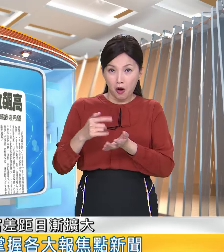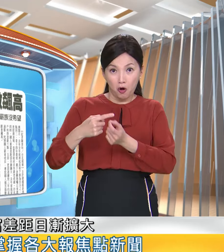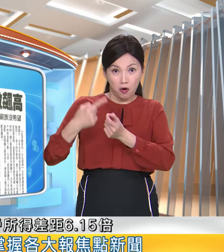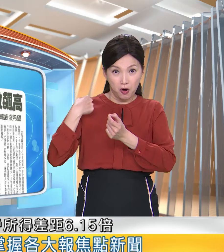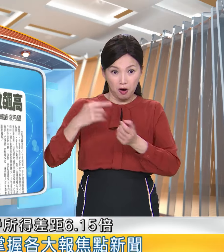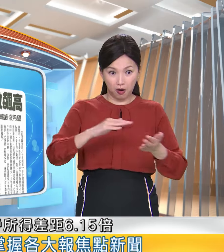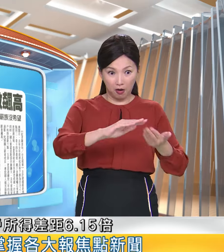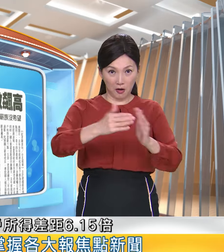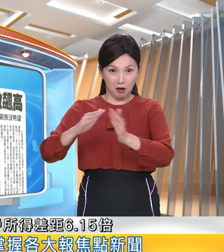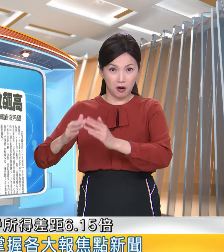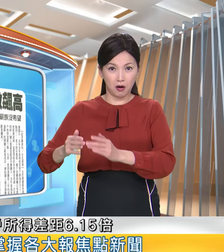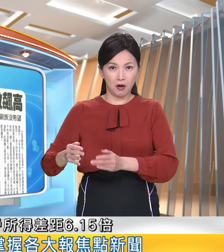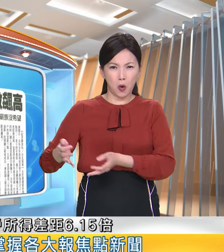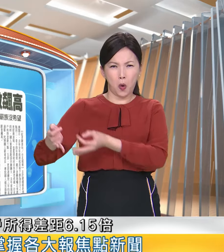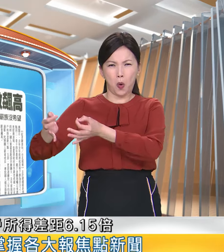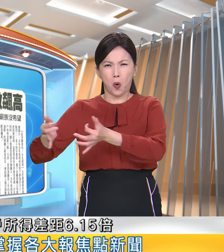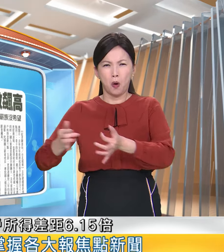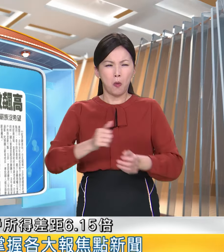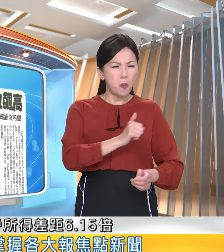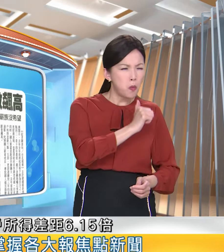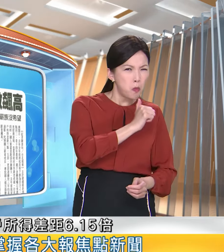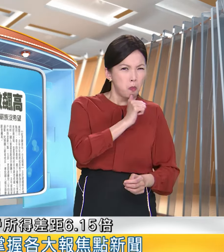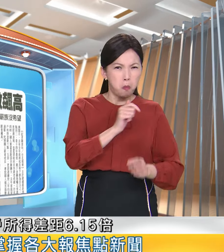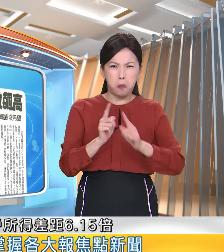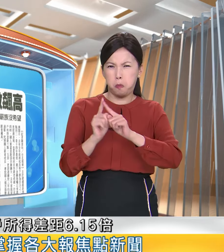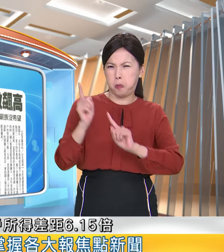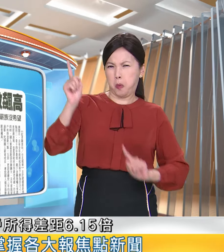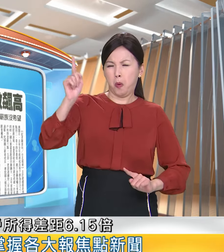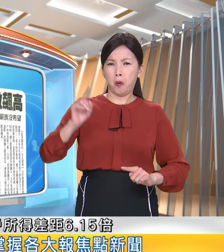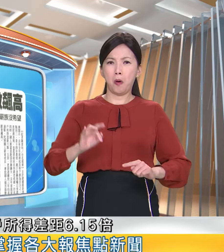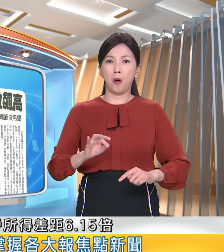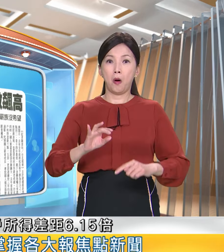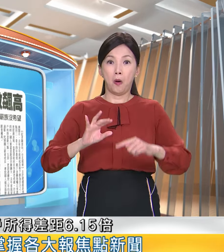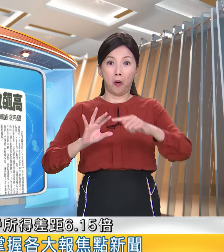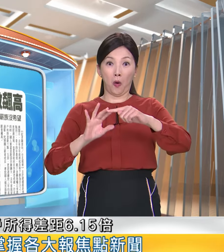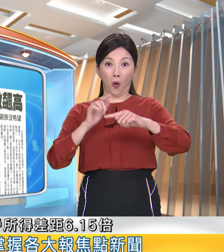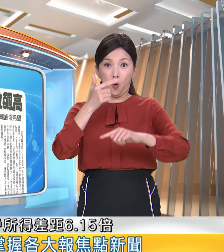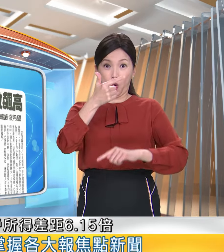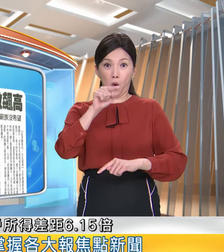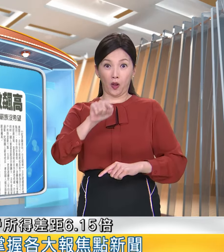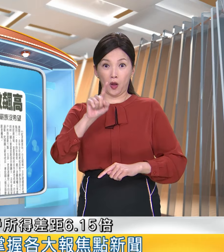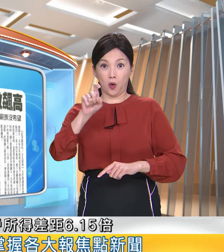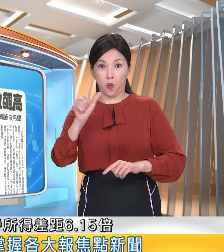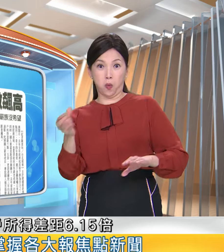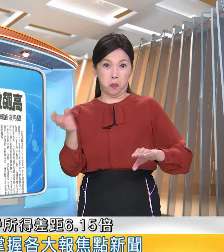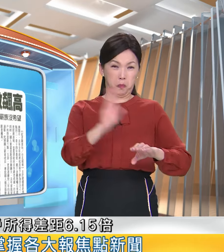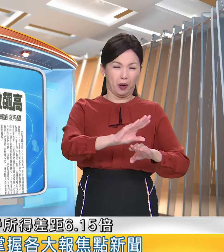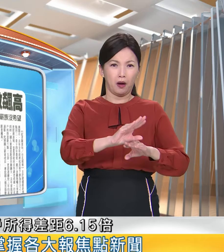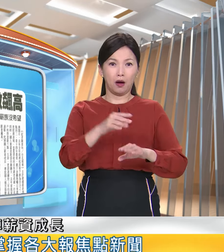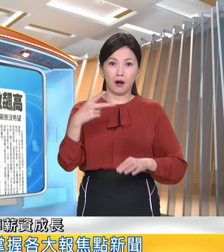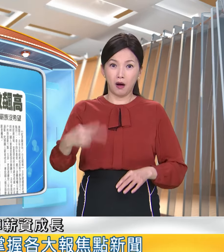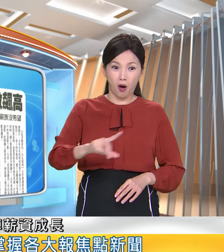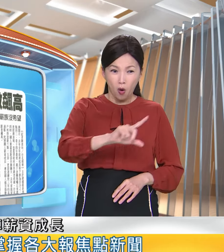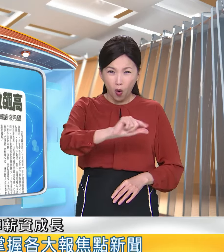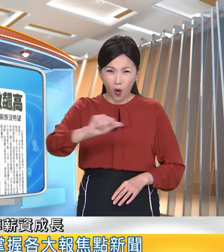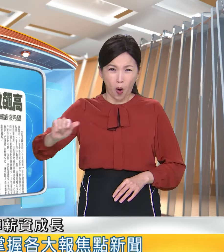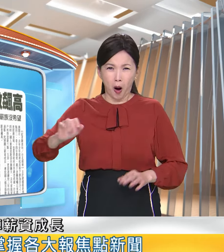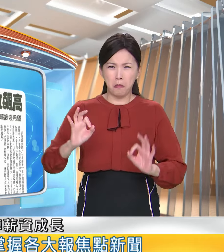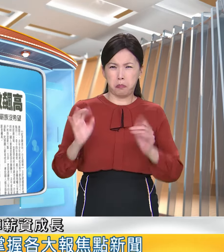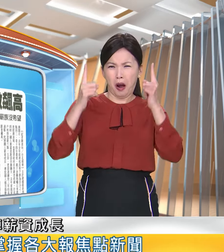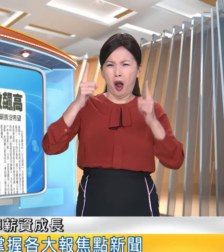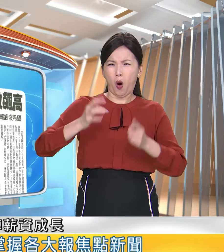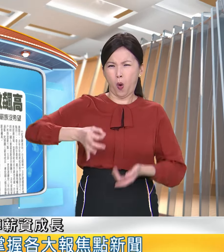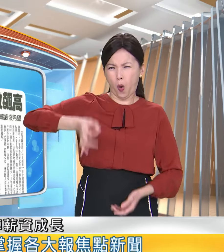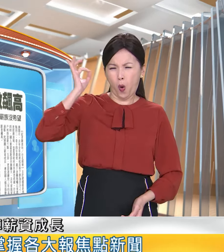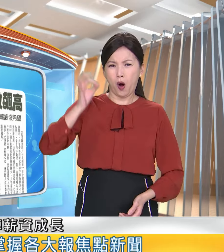去年家庭每户所得差距6.15倍，加上通膨吃